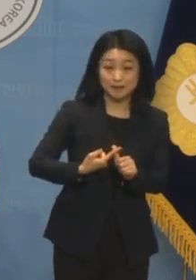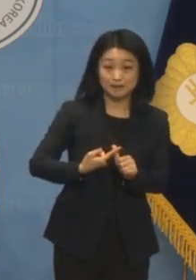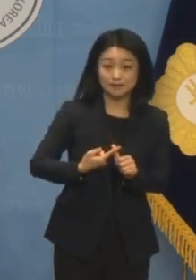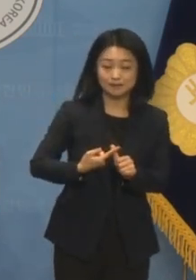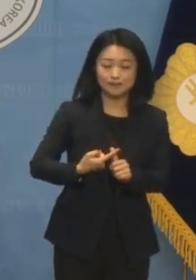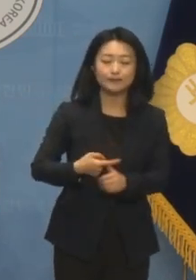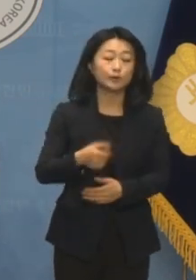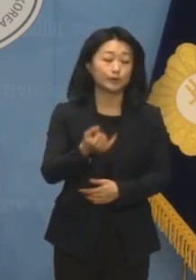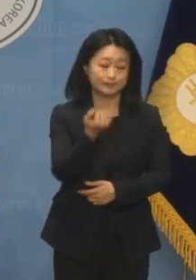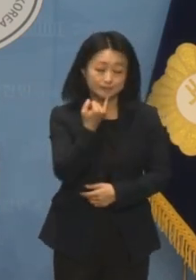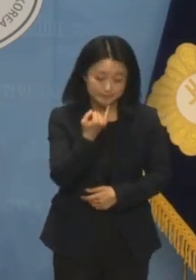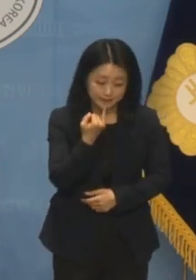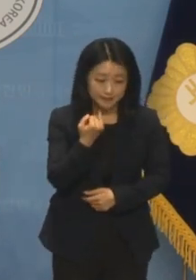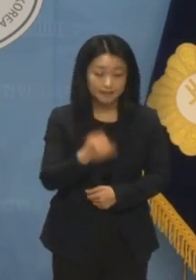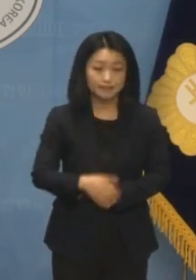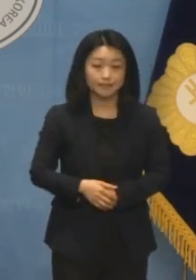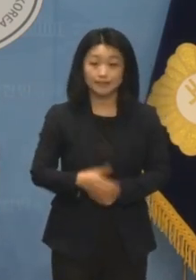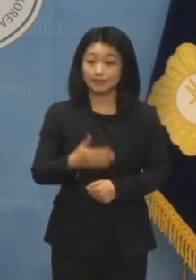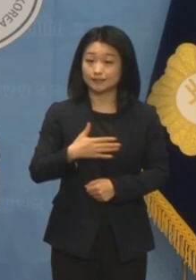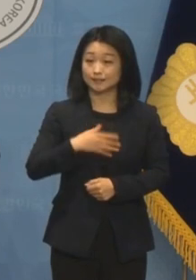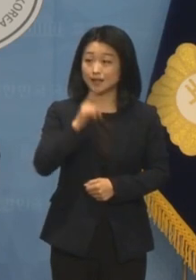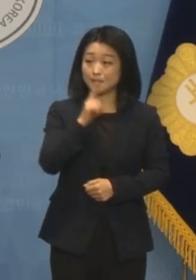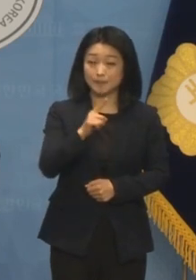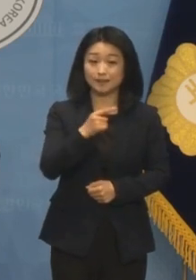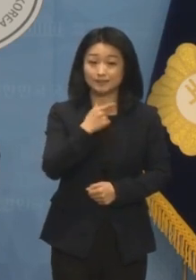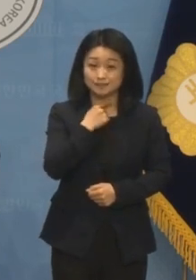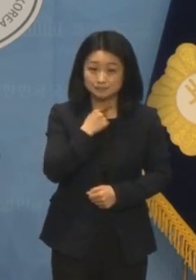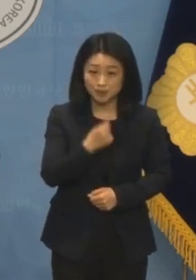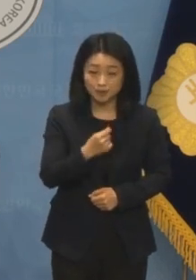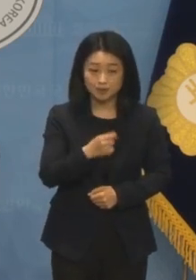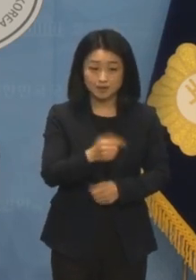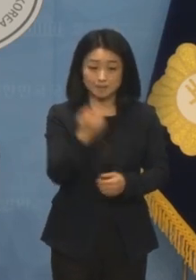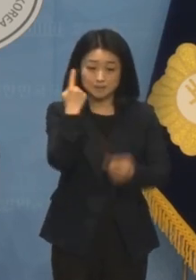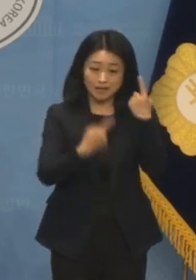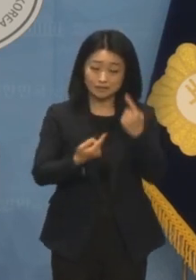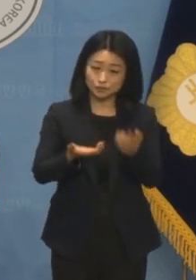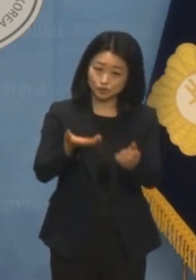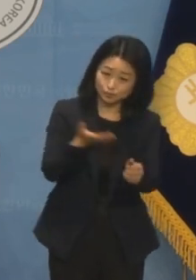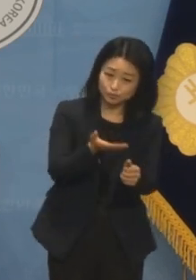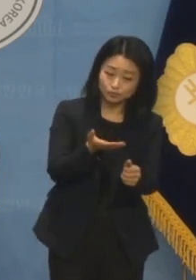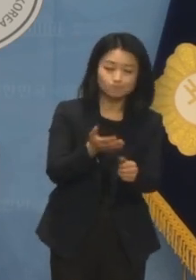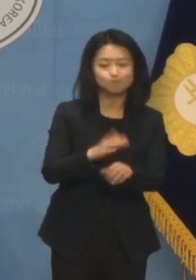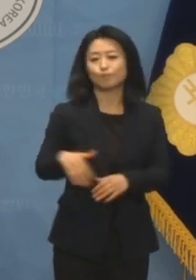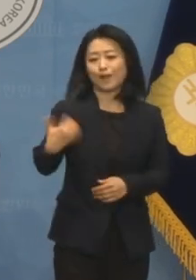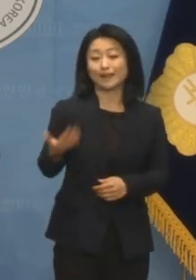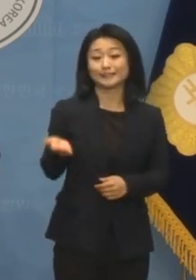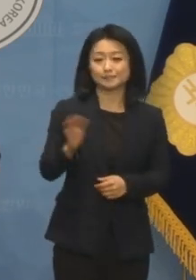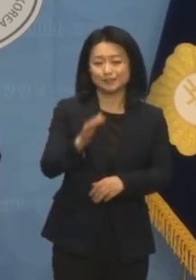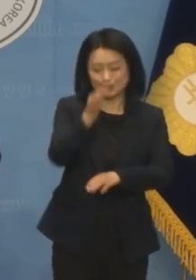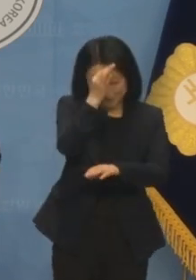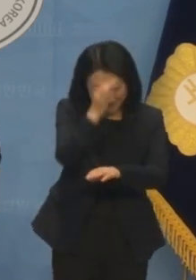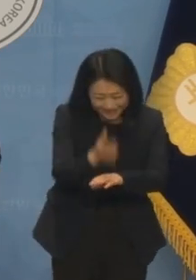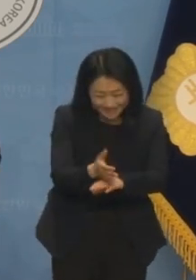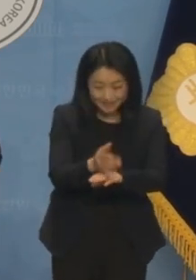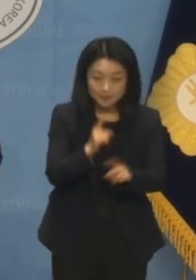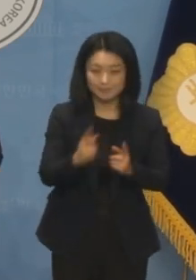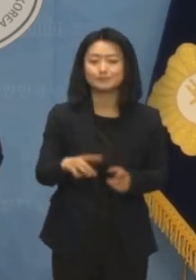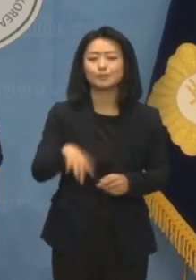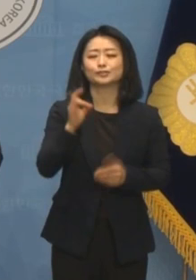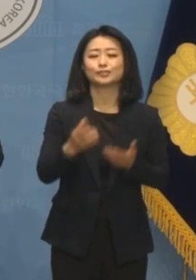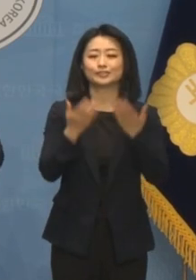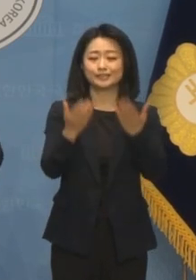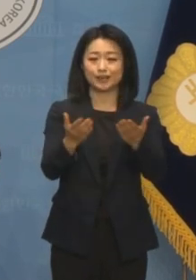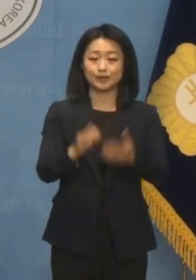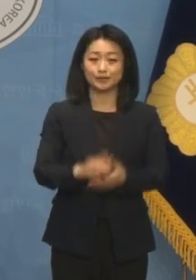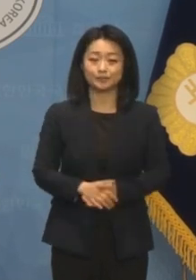받겠습니다. 혹여나 제가 말씀드린 것으로 인해 마음이 상하셨을지 모르는 분들께 죄송하다는 말씀을,